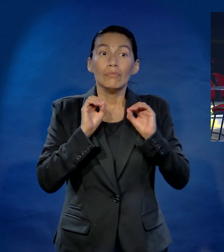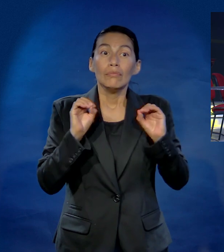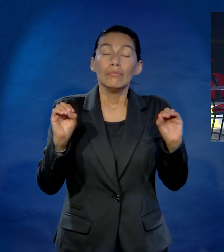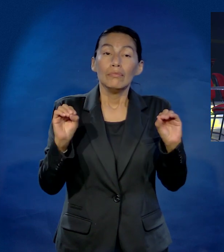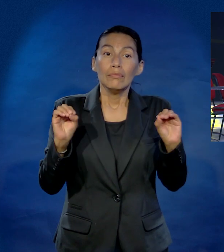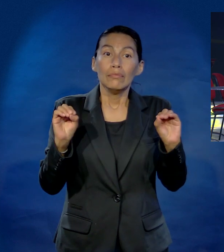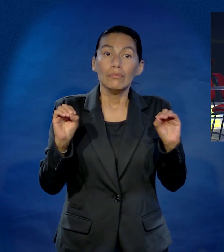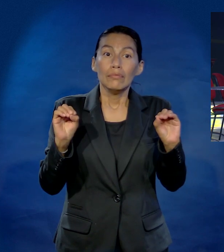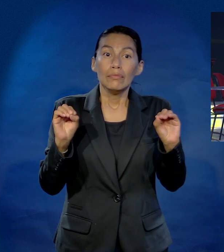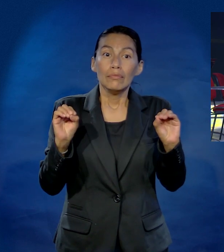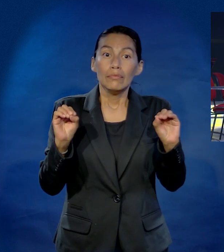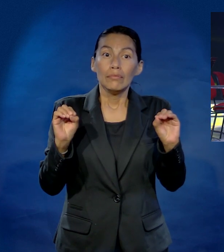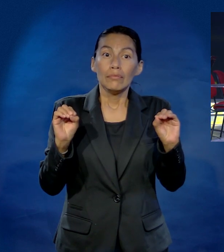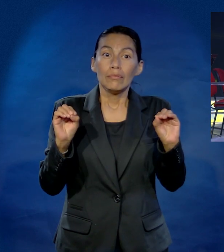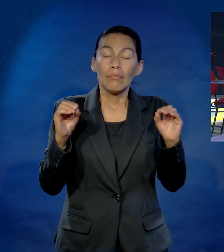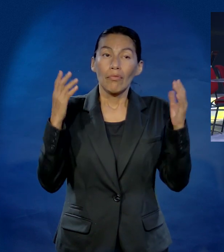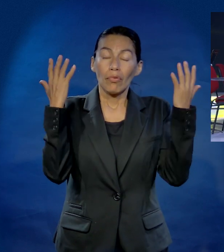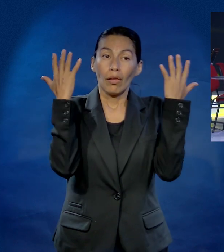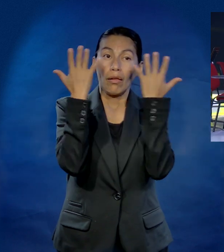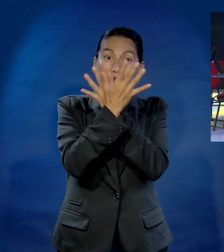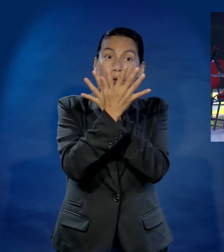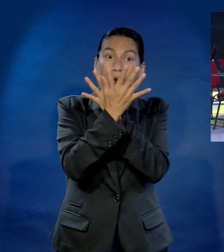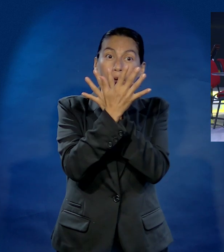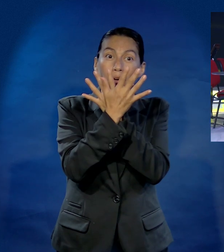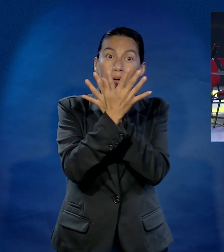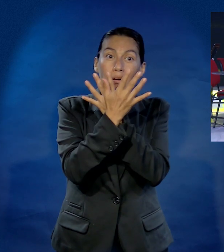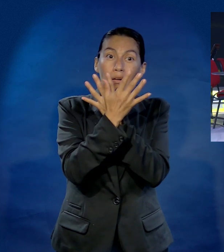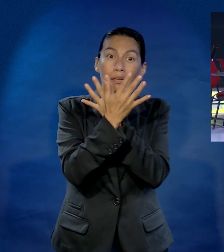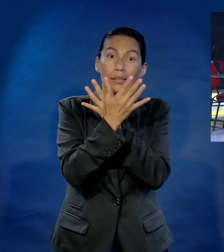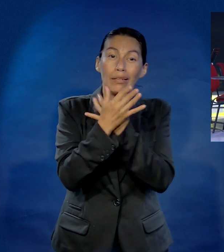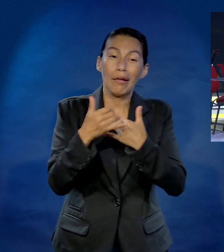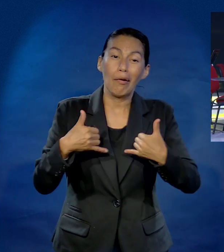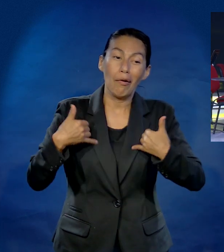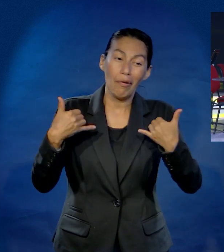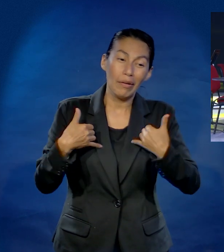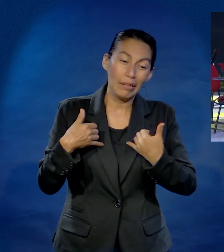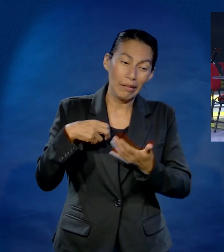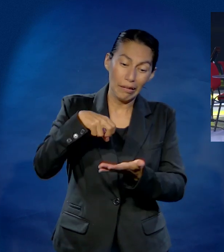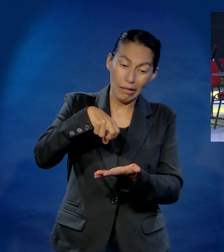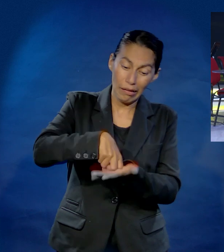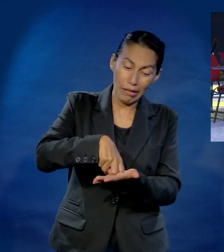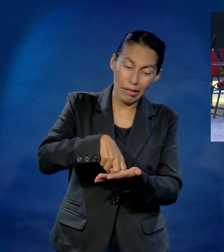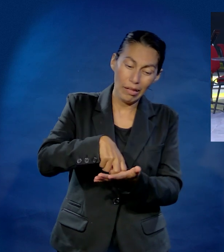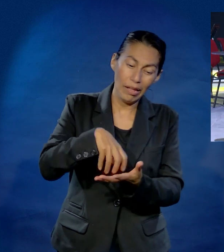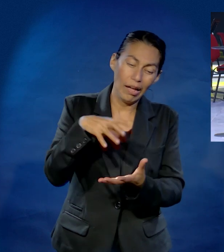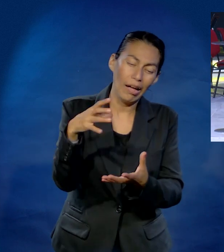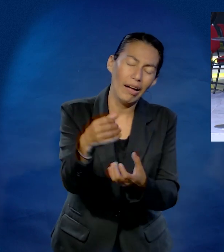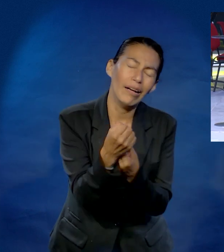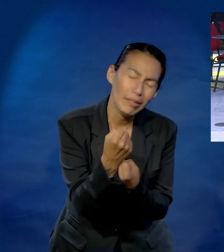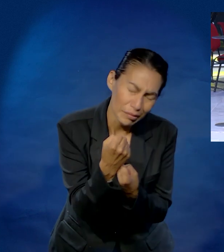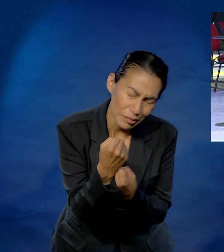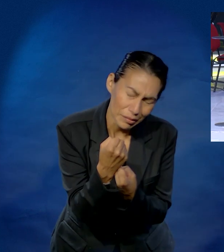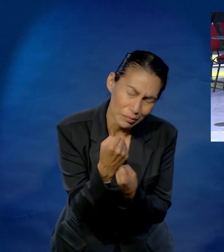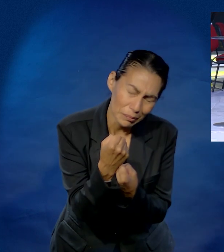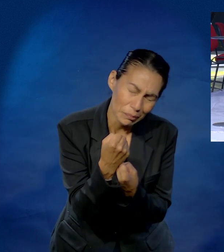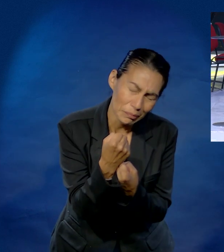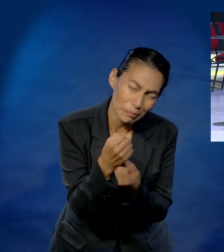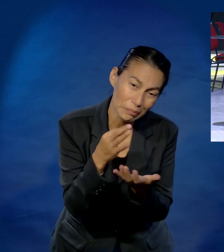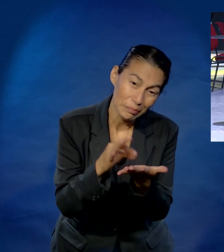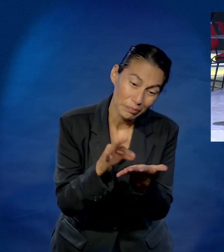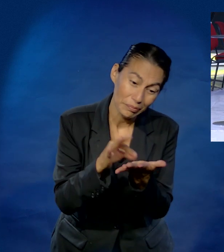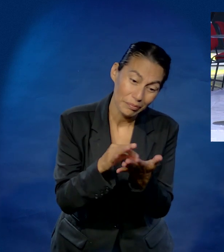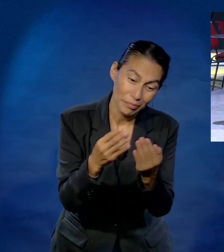Todos quedamos mudos. Y el muchacho literalmente quedó arrodillado abrazando el fierro